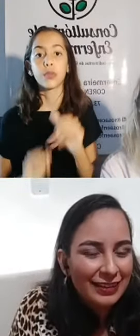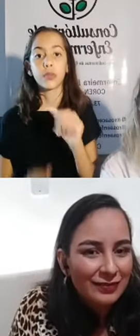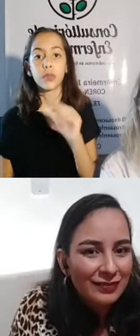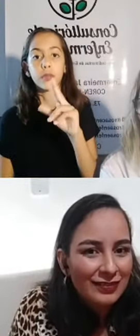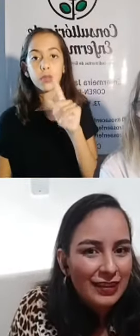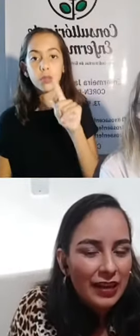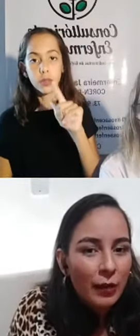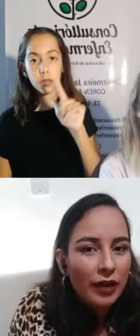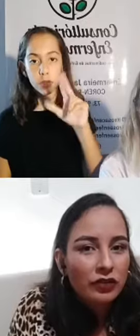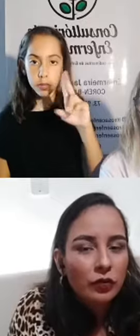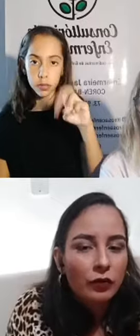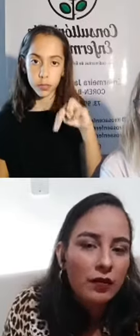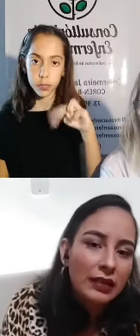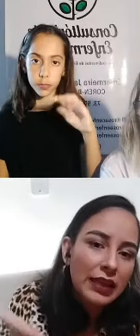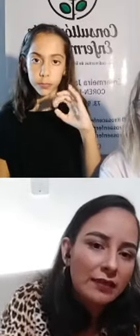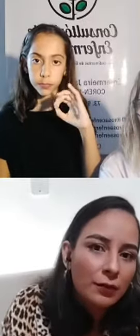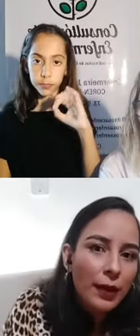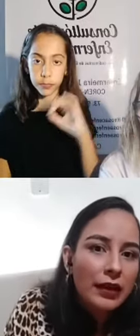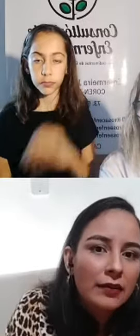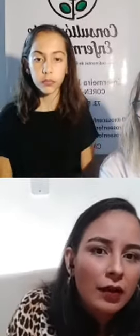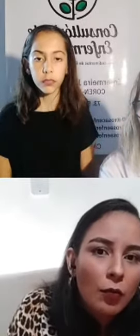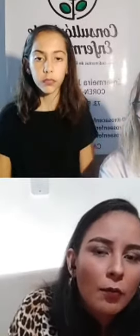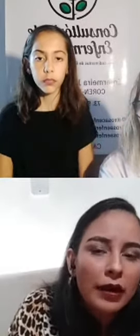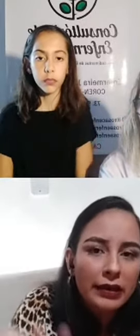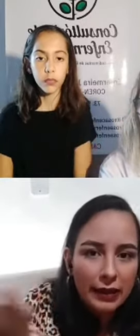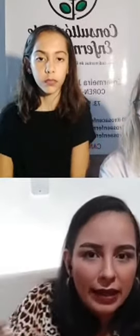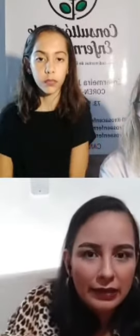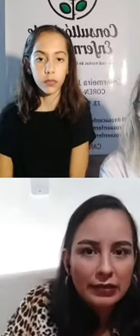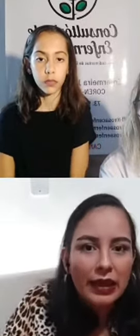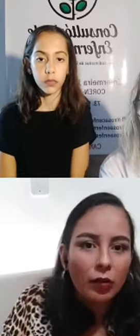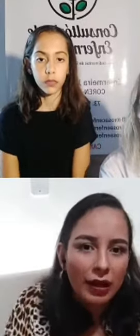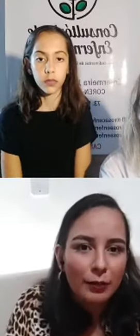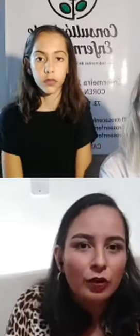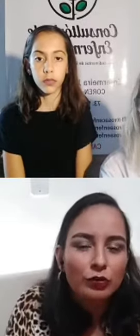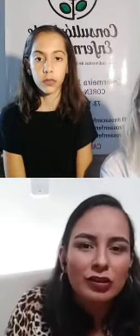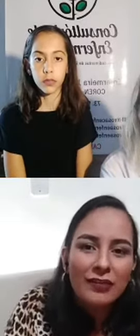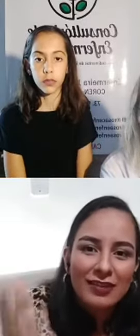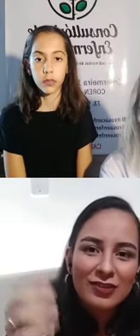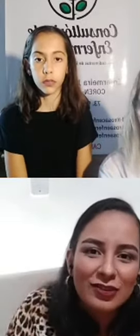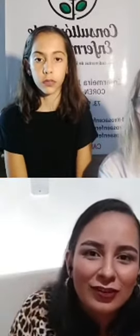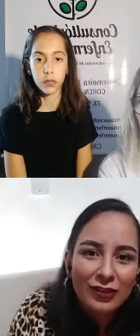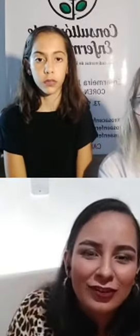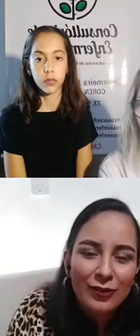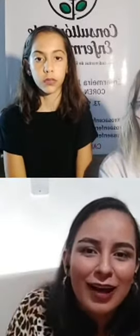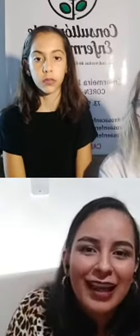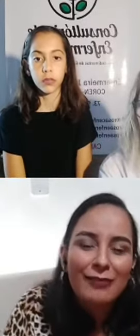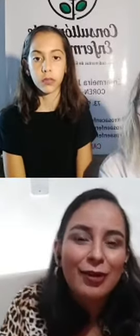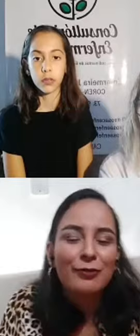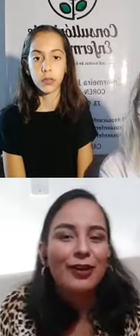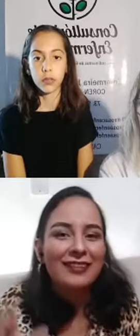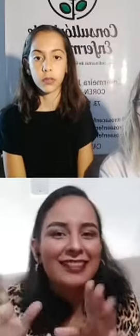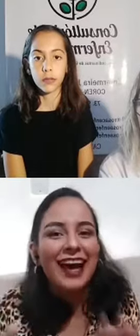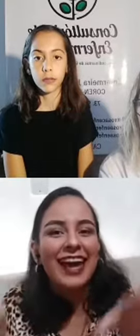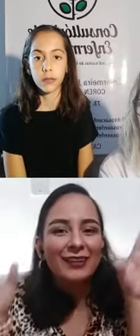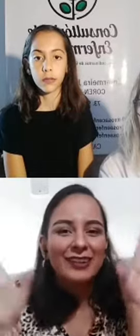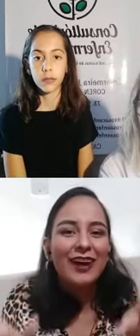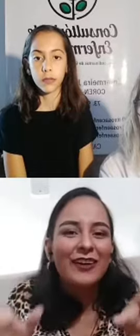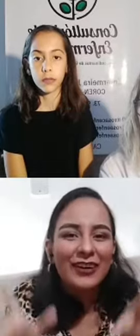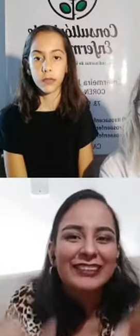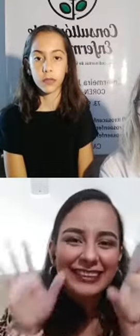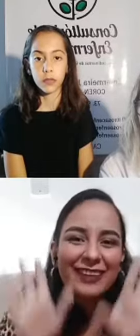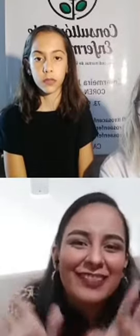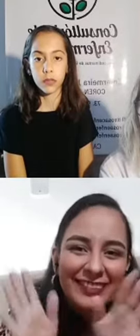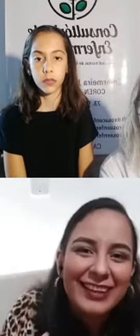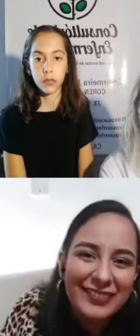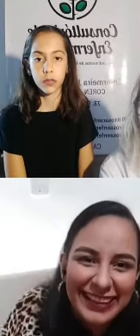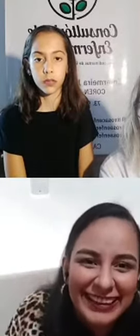né? Sim. Eu acho... Você tem essa experiência como mãe, que na E tem aula remota. Um dia eu estava assistindo uma live e alguém falou assim, na E não está hoje,